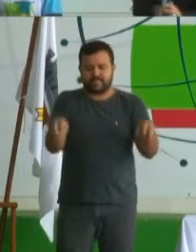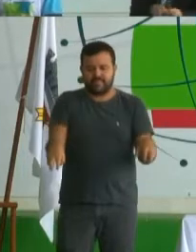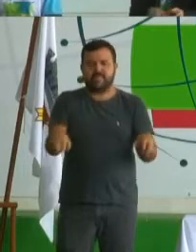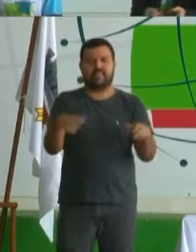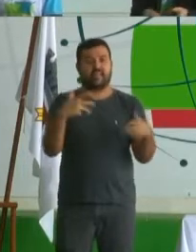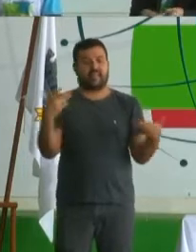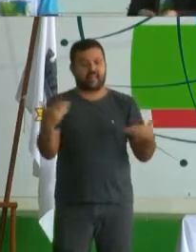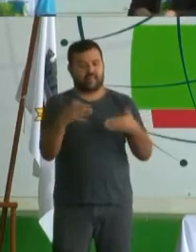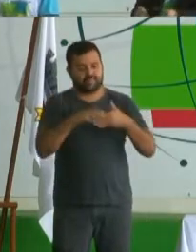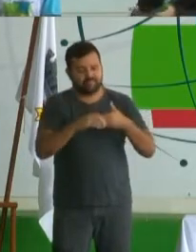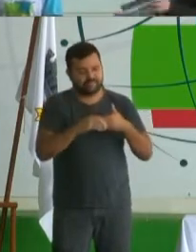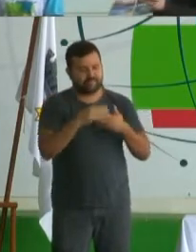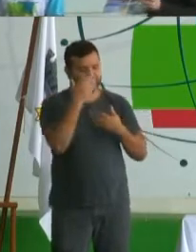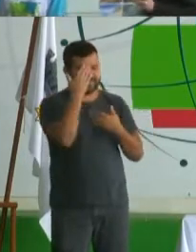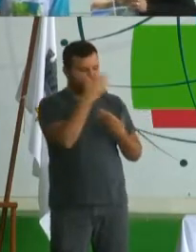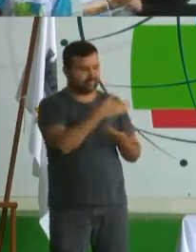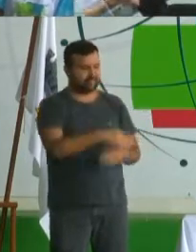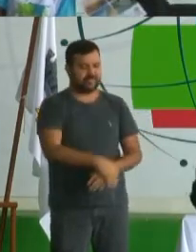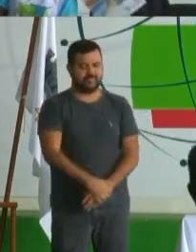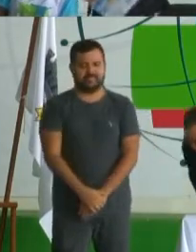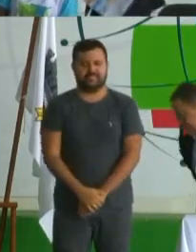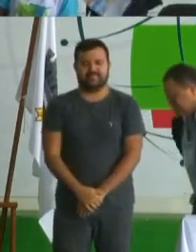nos despedimos.